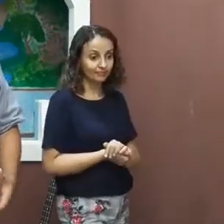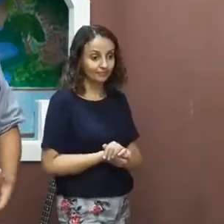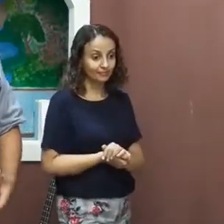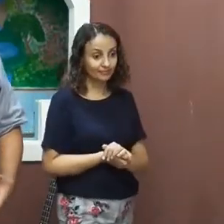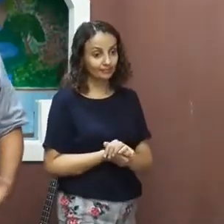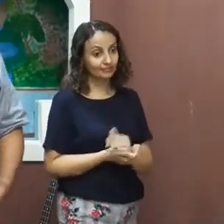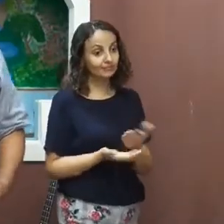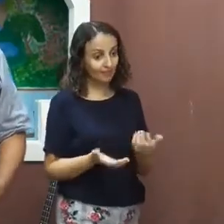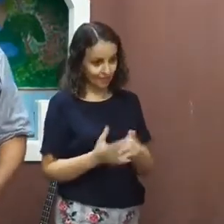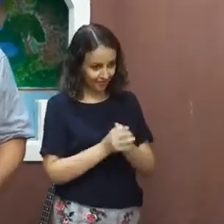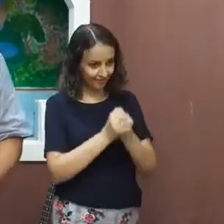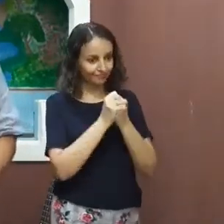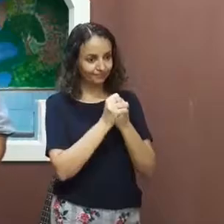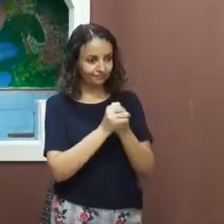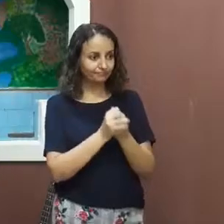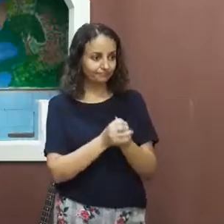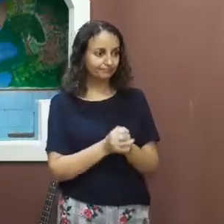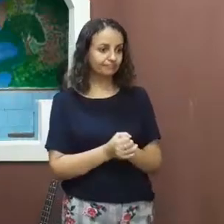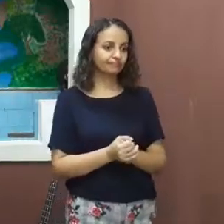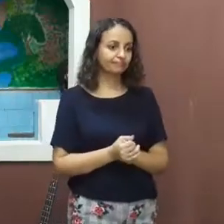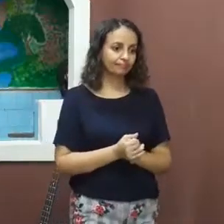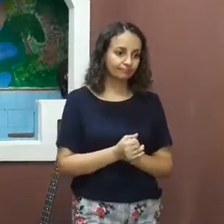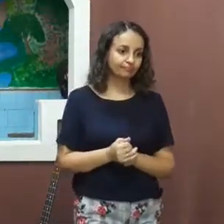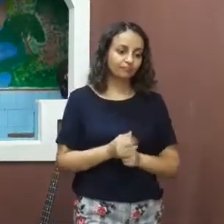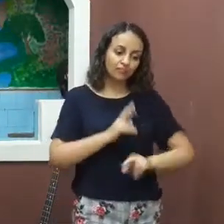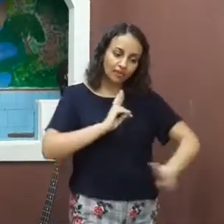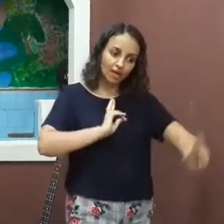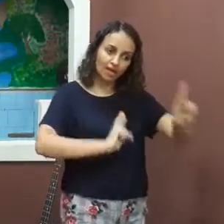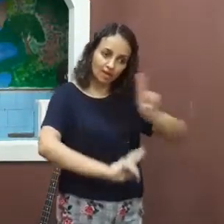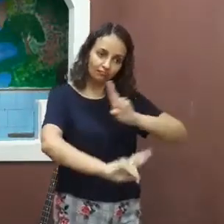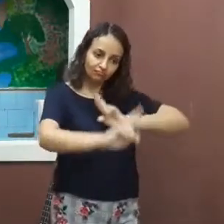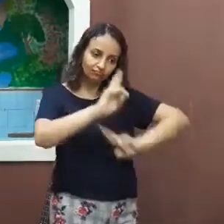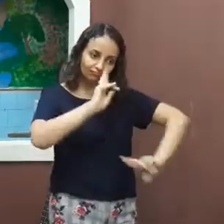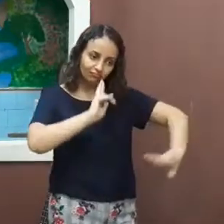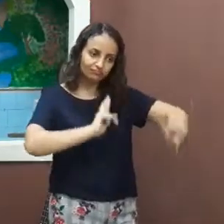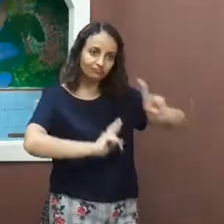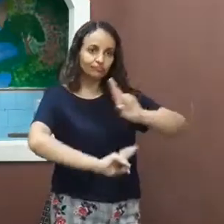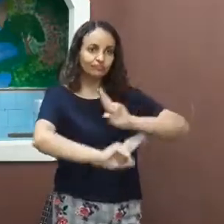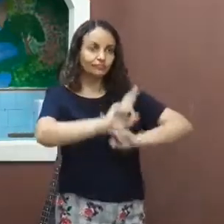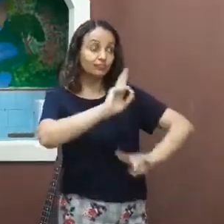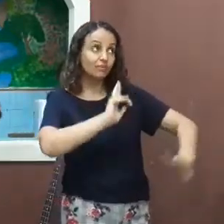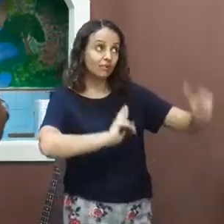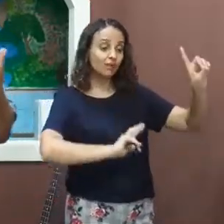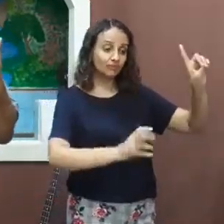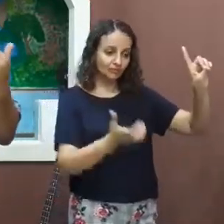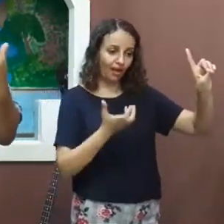correspondido a este relacionamento? Como você